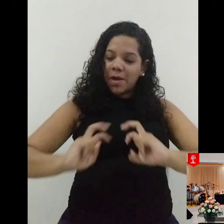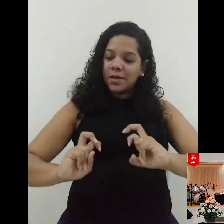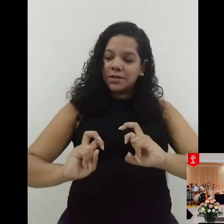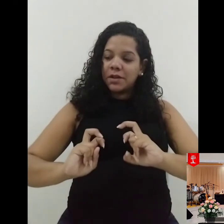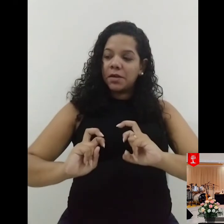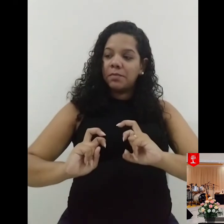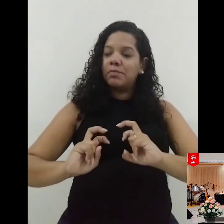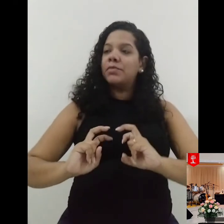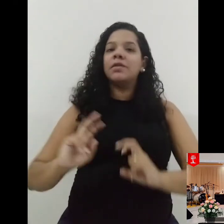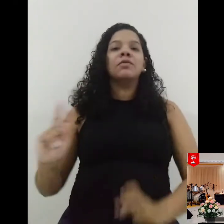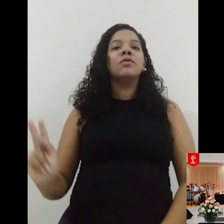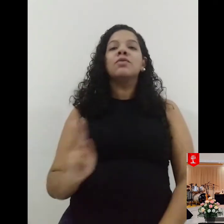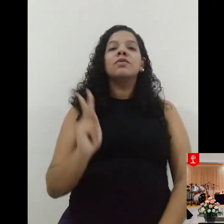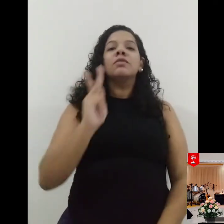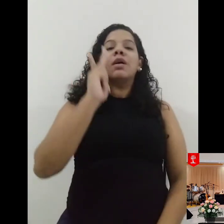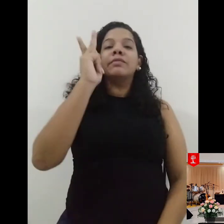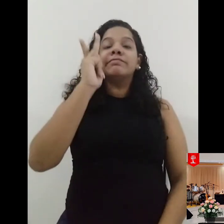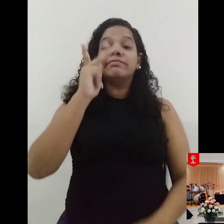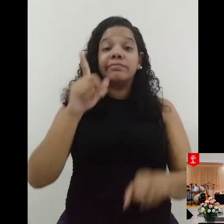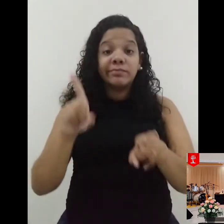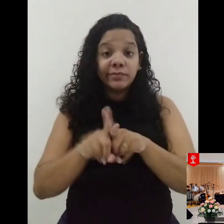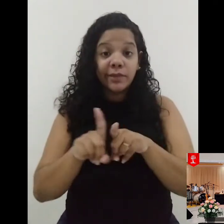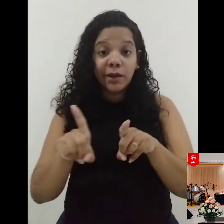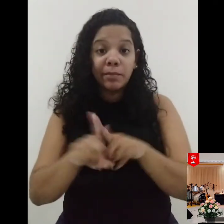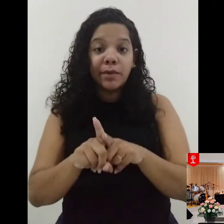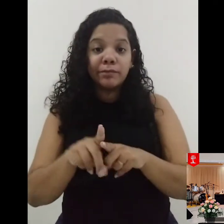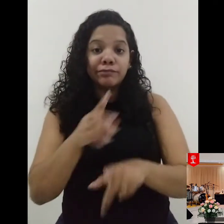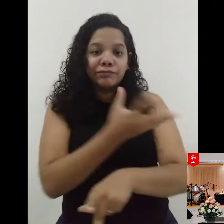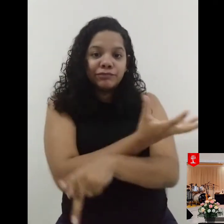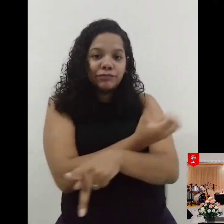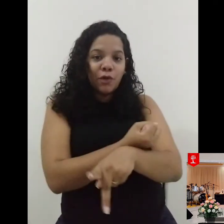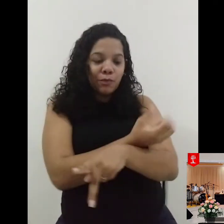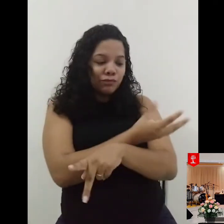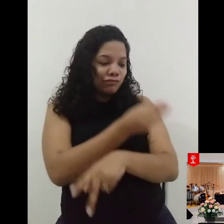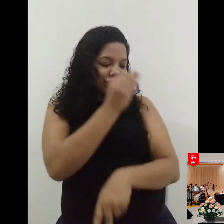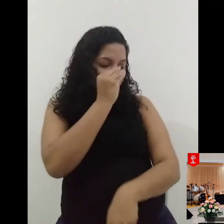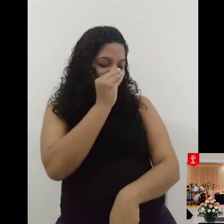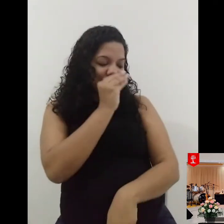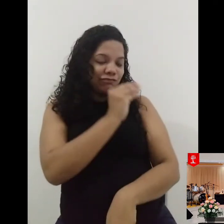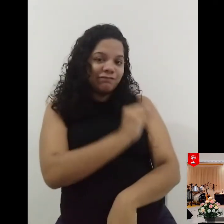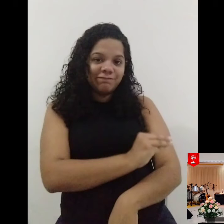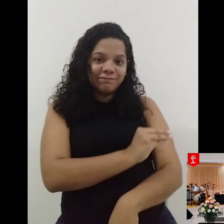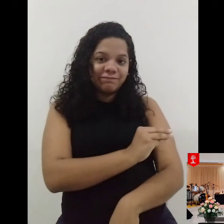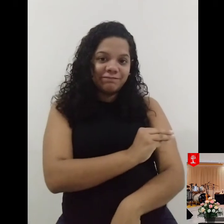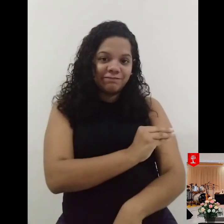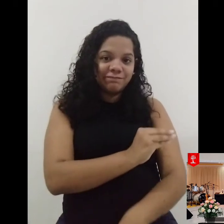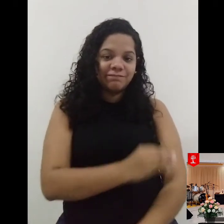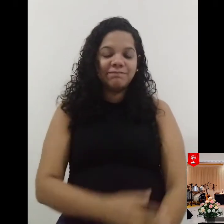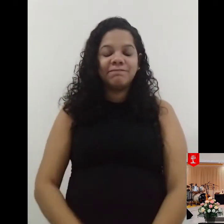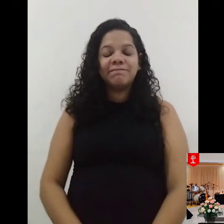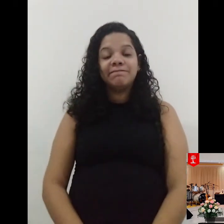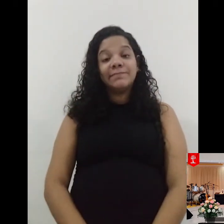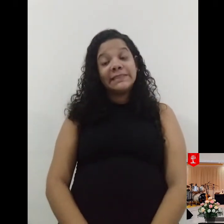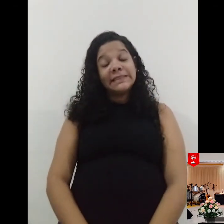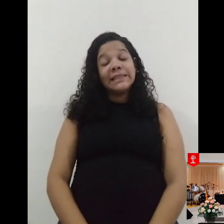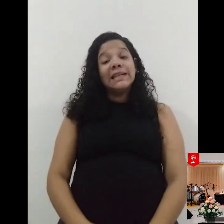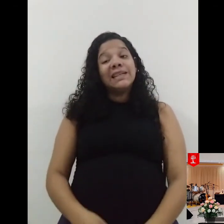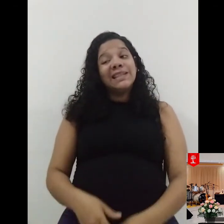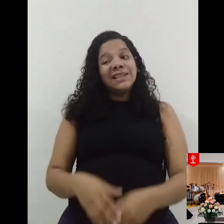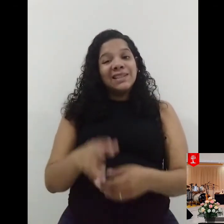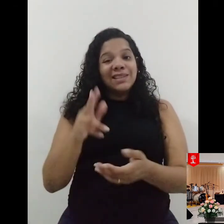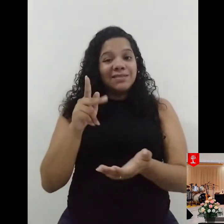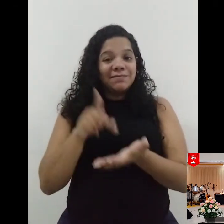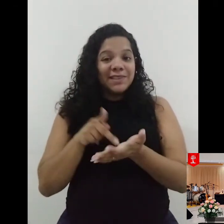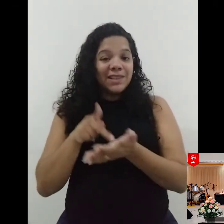abate aqueles que estão, ou aquele que estava ao seu lado, que ele comparou com os outros corruptos